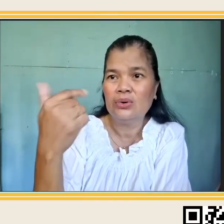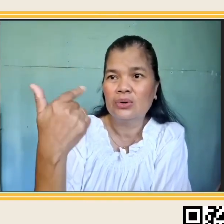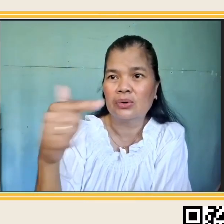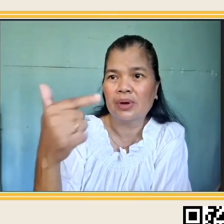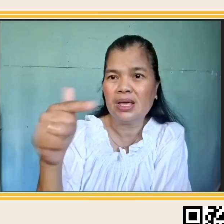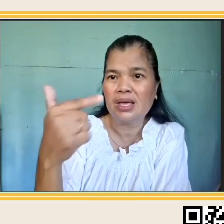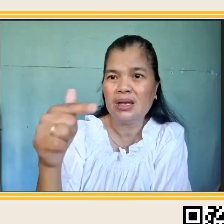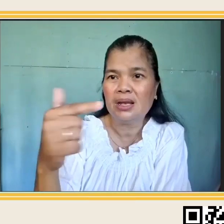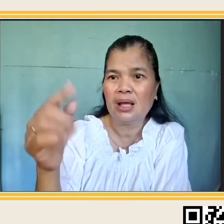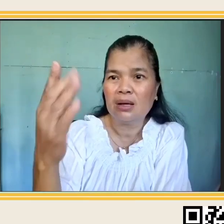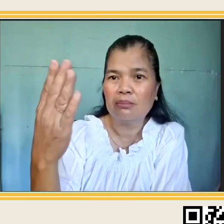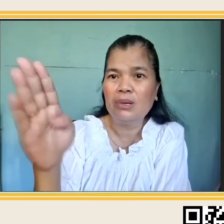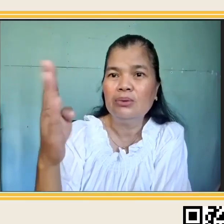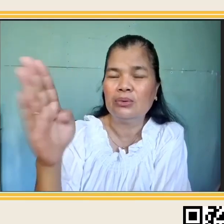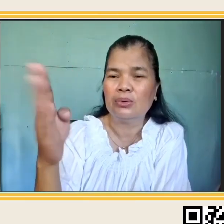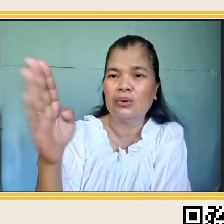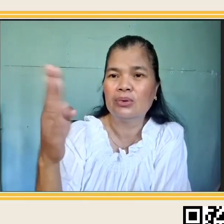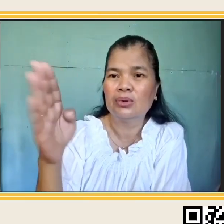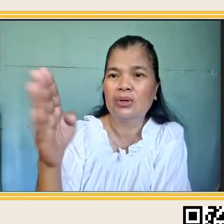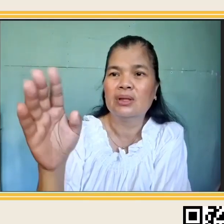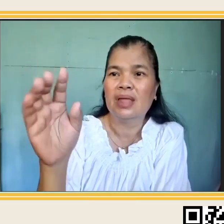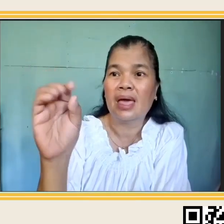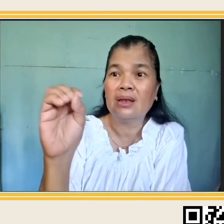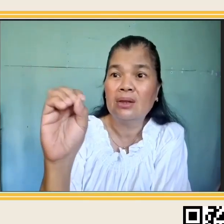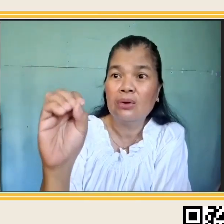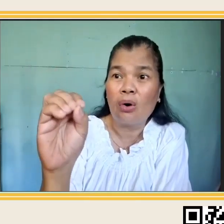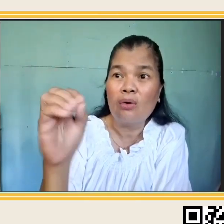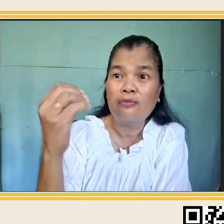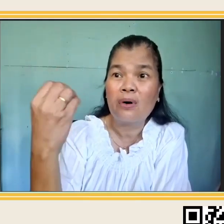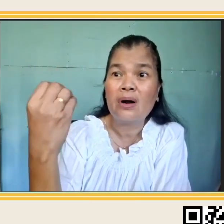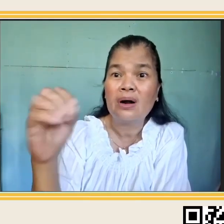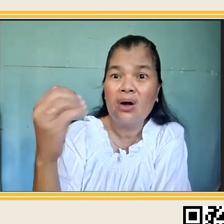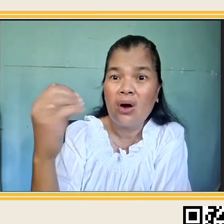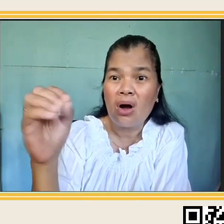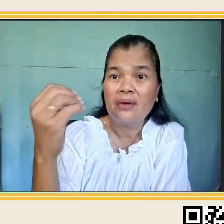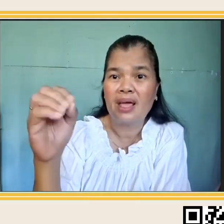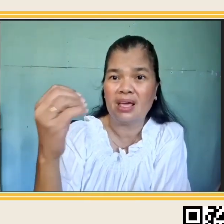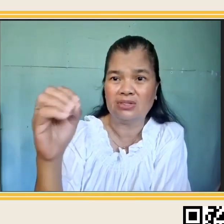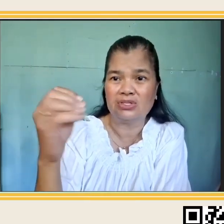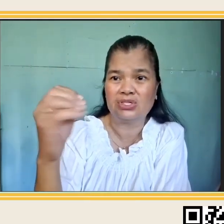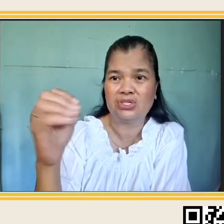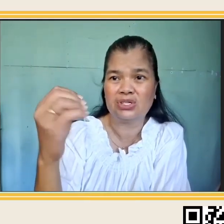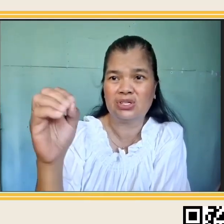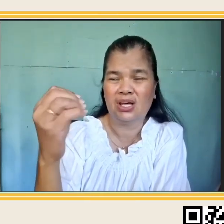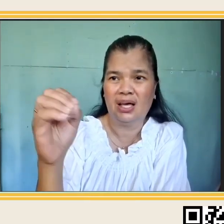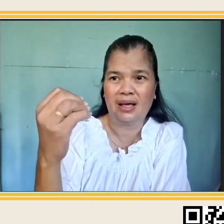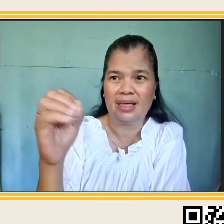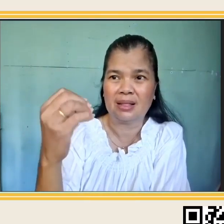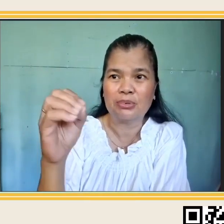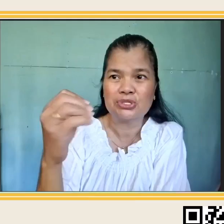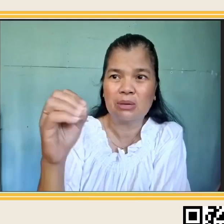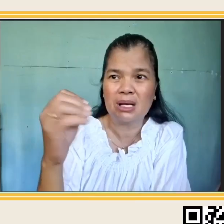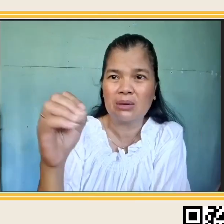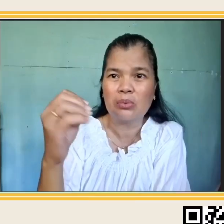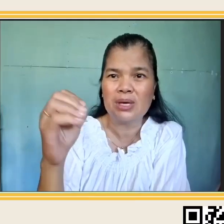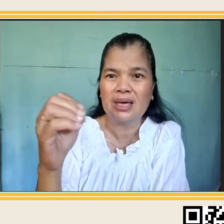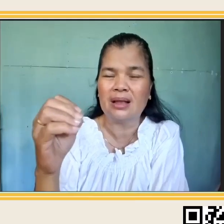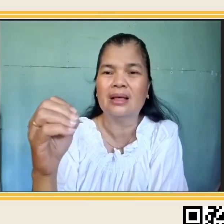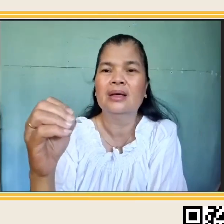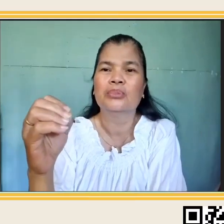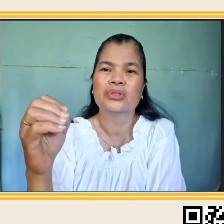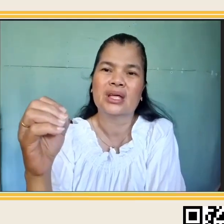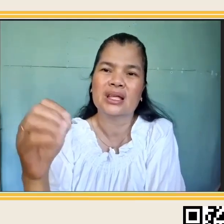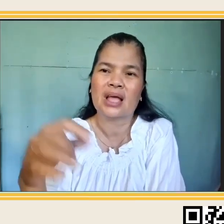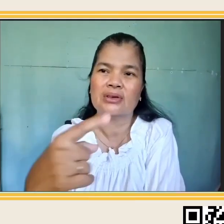Yellow, green, blue. Then, O for orange. Okay, tapos na yung mga